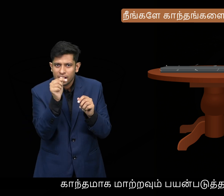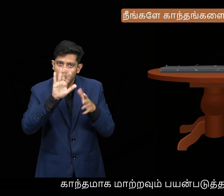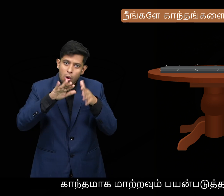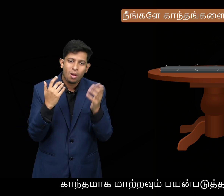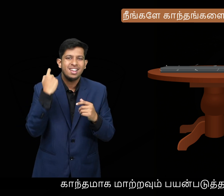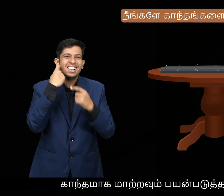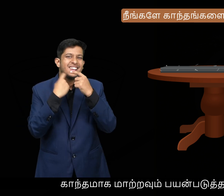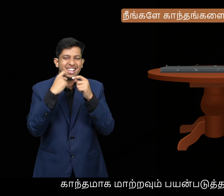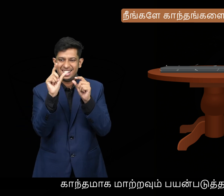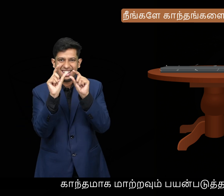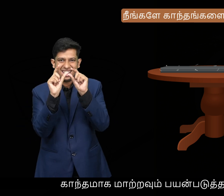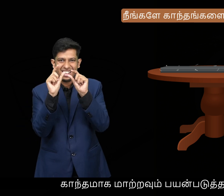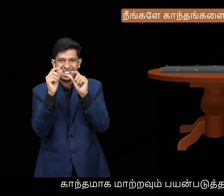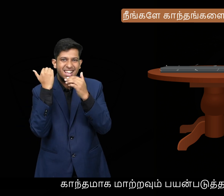மாற்றவும் பயன்படுத்தலாம்.